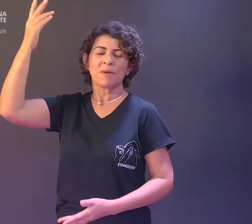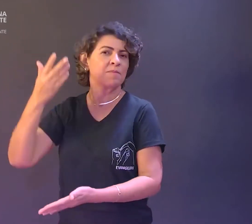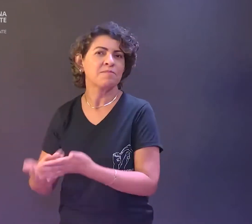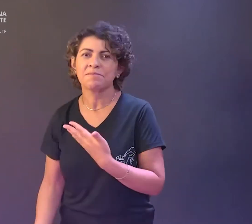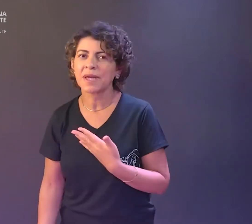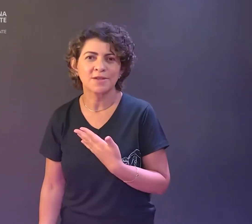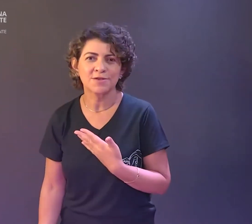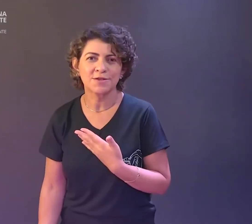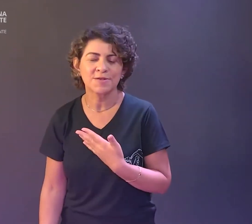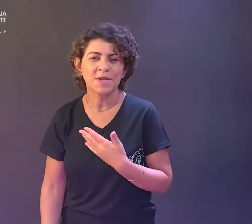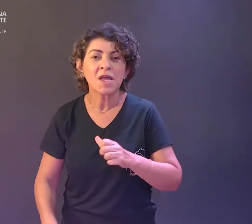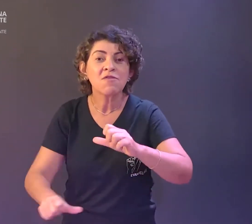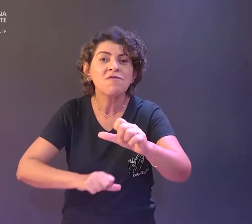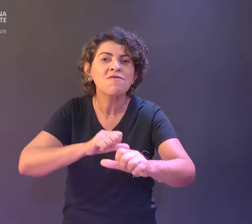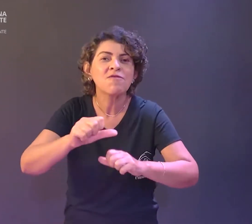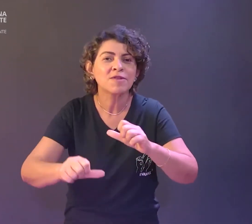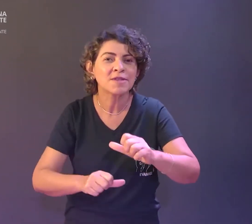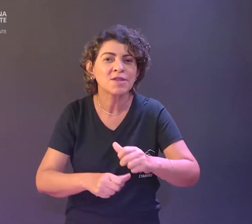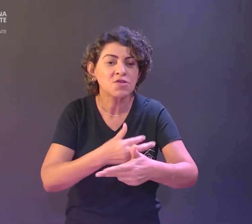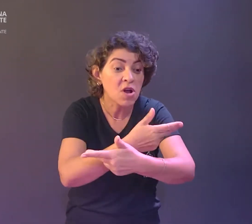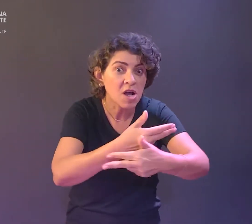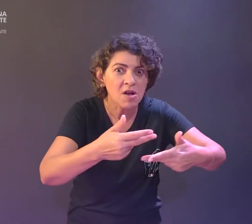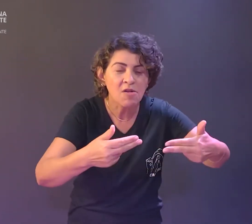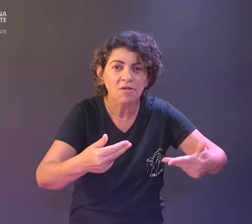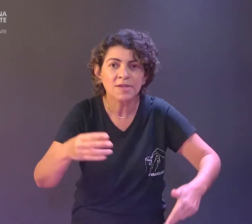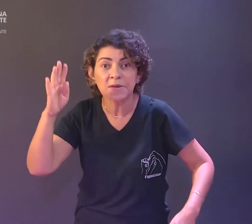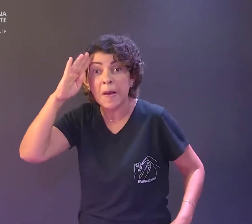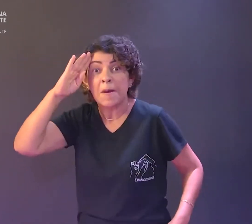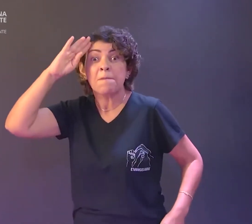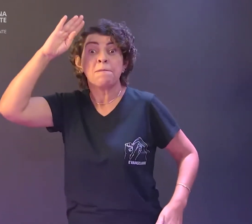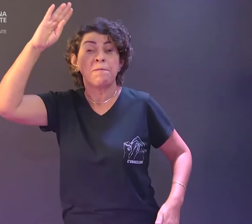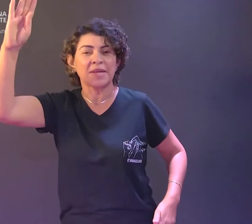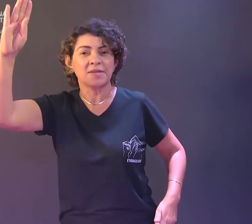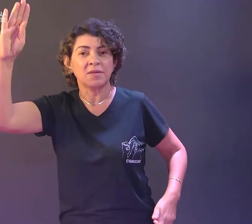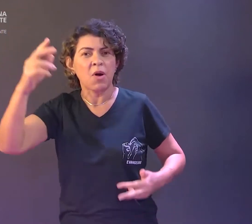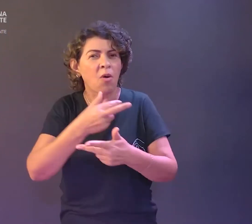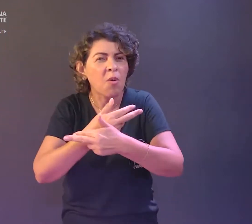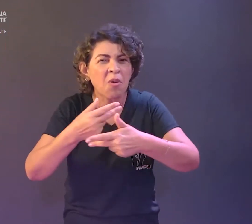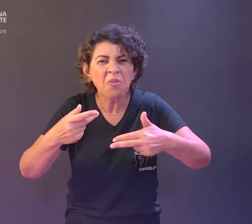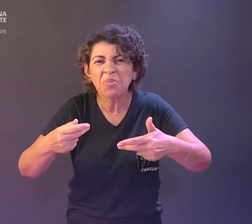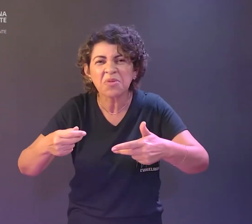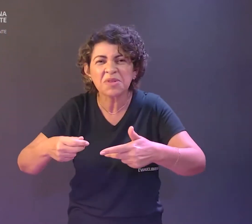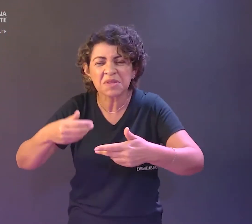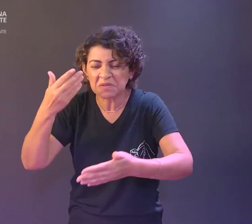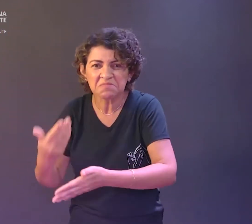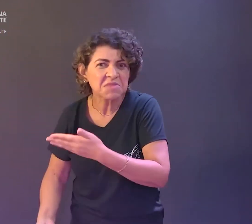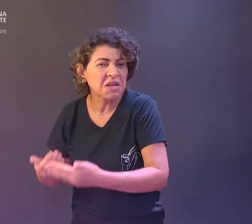Trocamos diamantes por pedras de vidro, achando que o brilho é o mesmo,